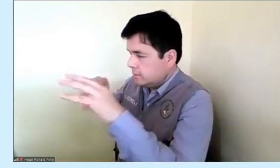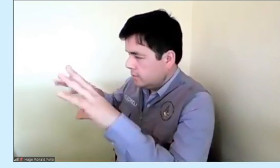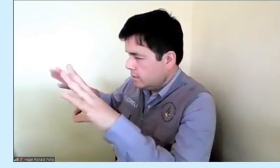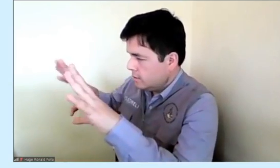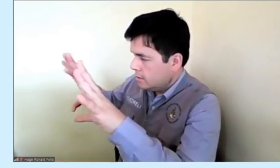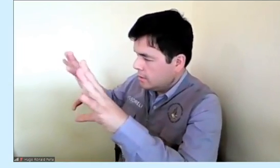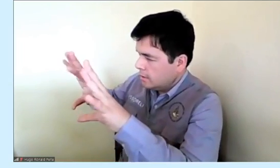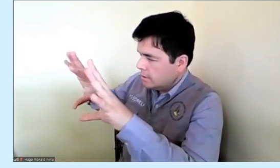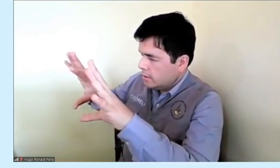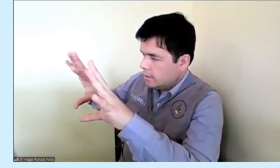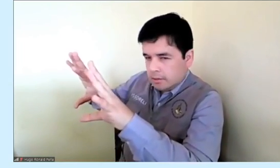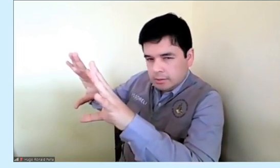¿Por qué?